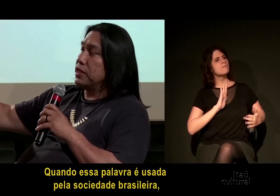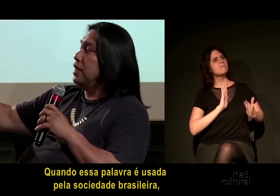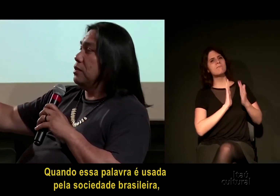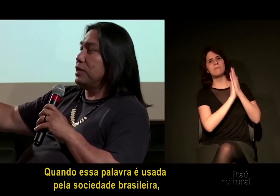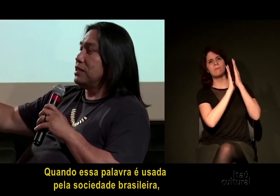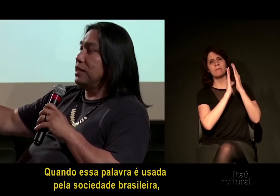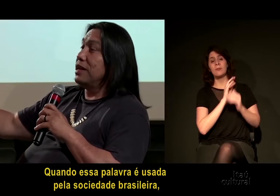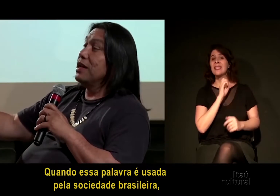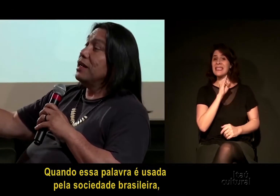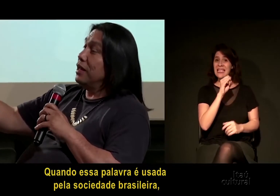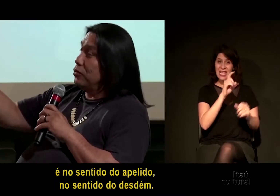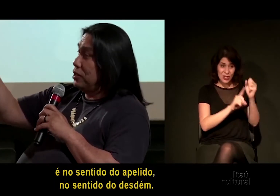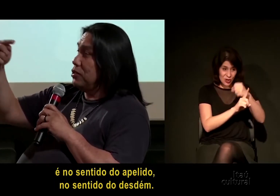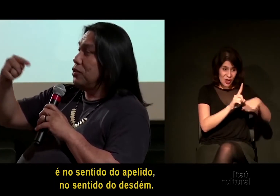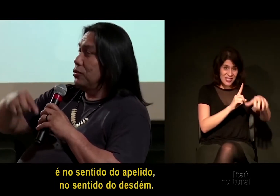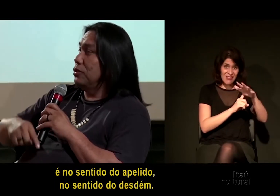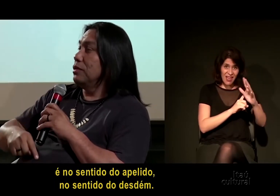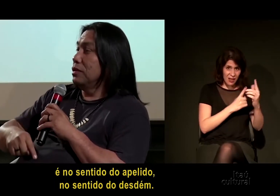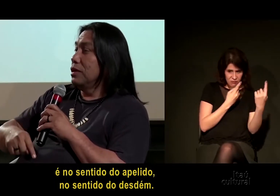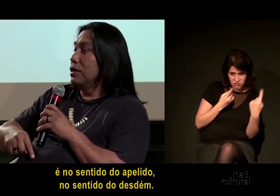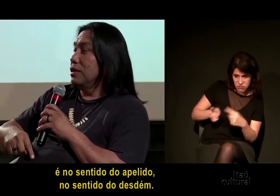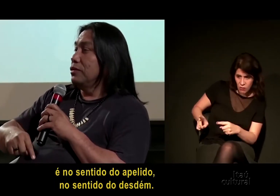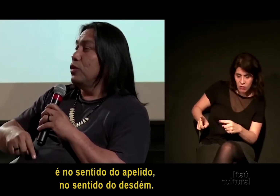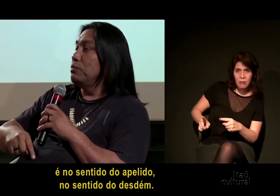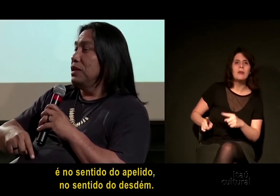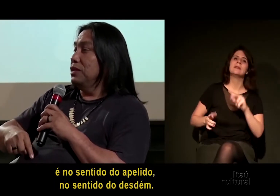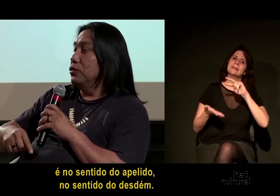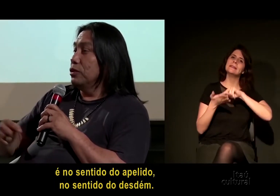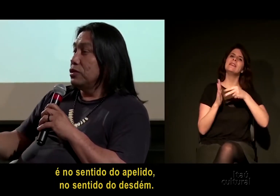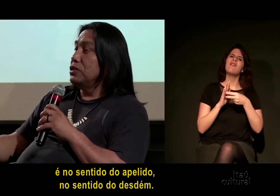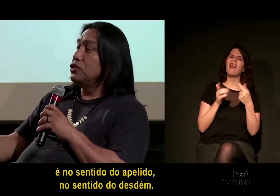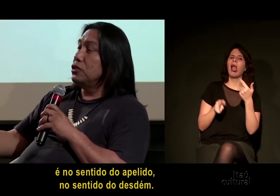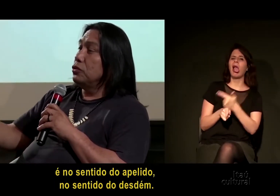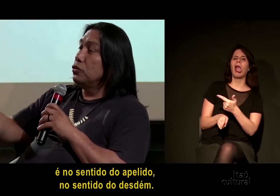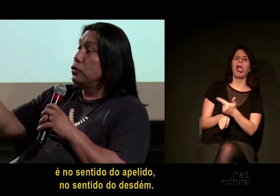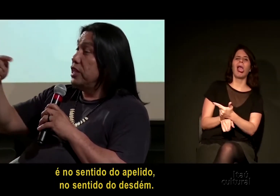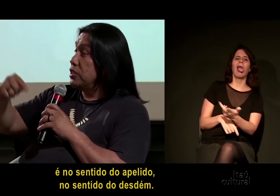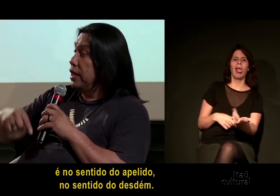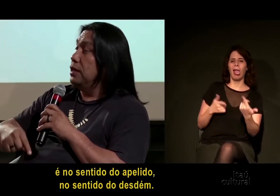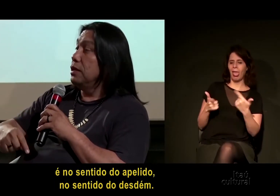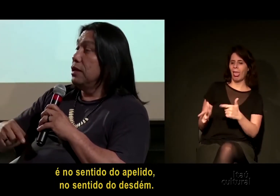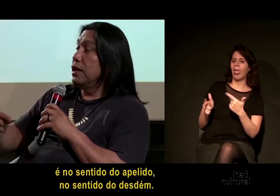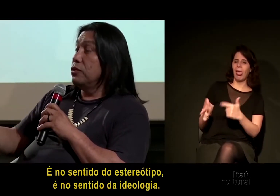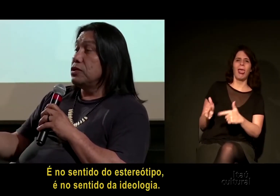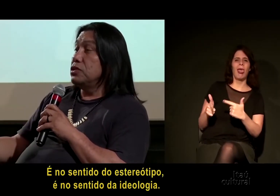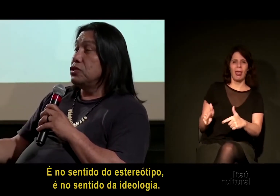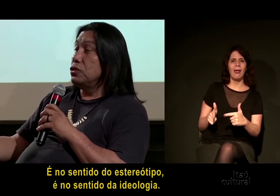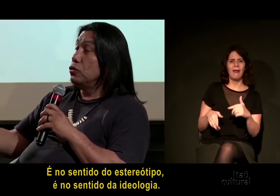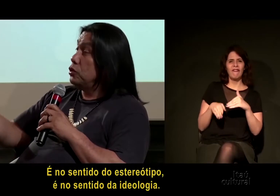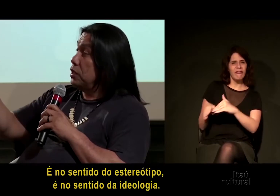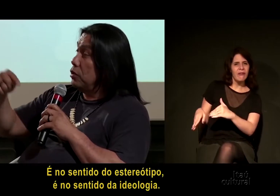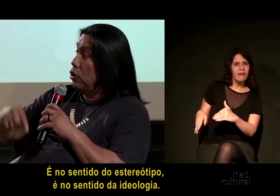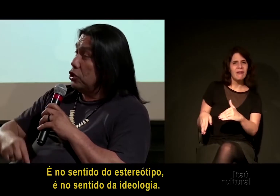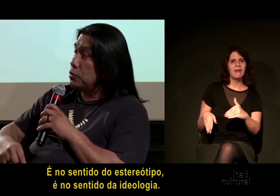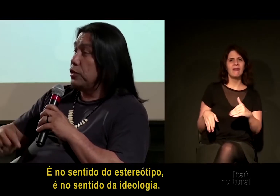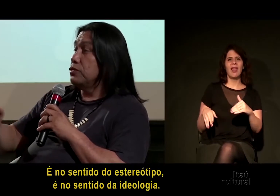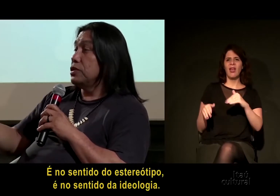sociedade brasileira, é no sentido do apelido, é no sentido do desdém, é no sentido do estereótipo, é no